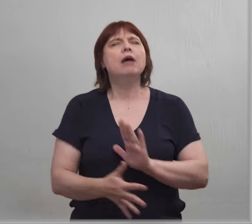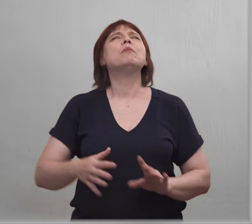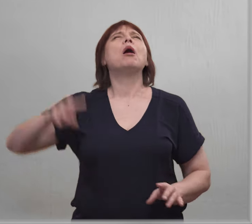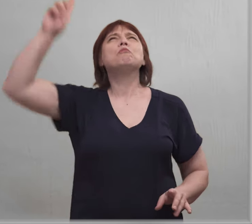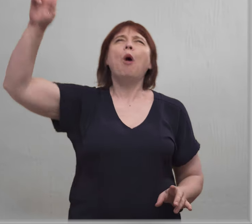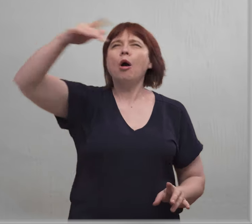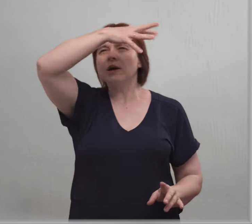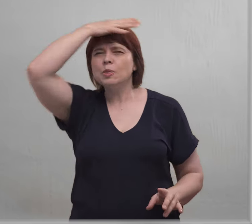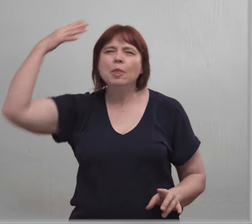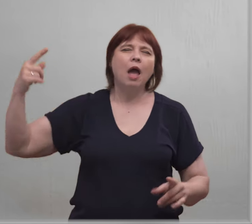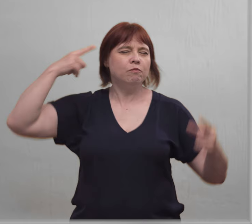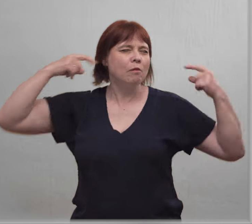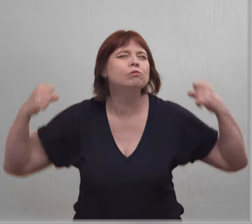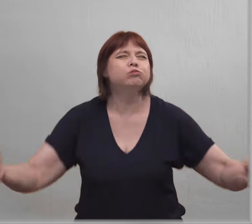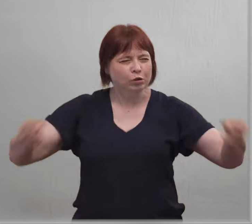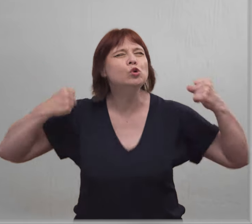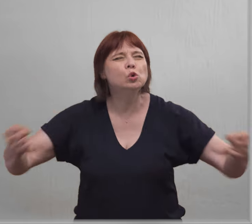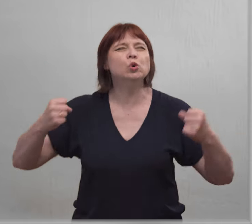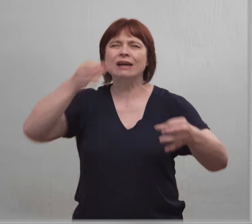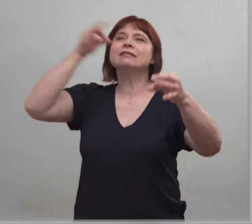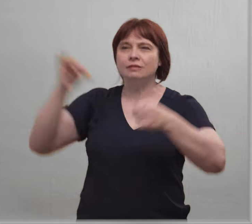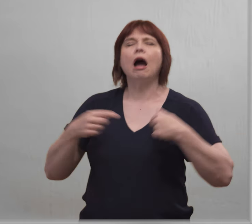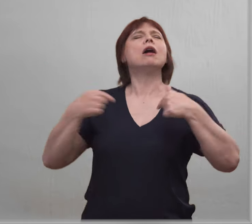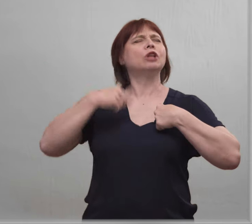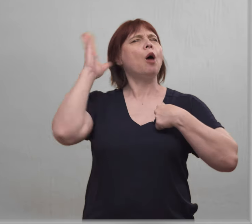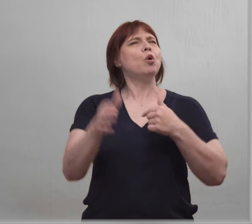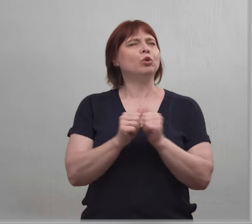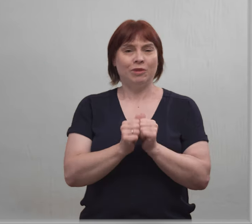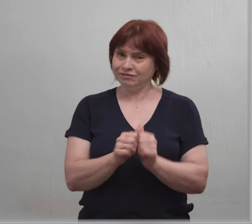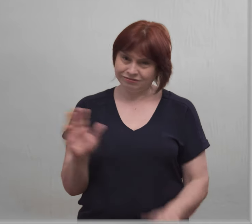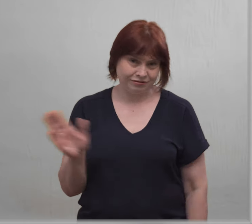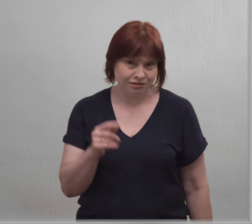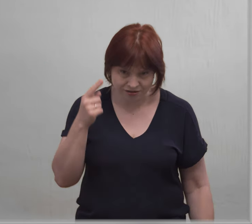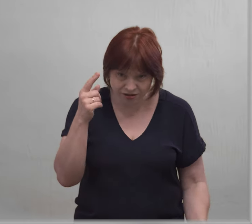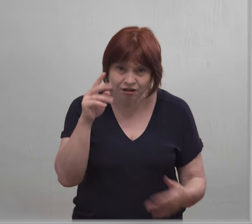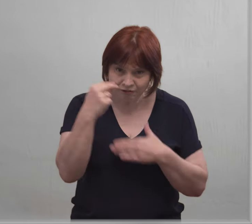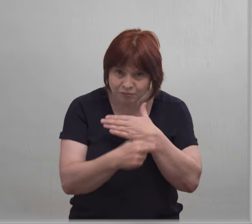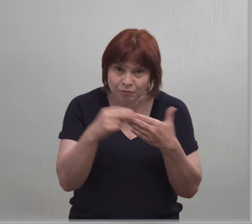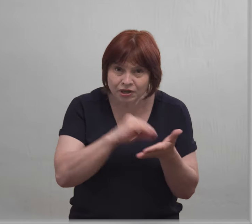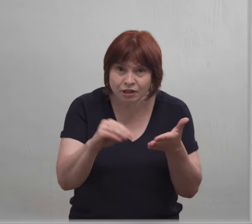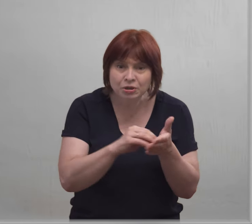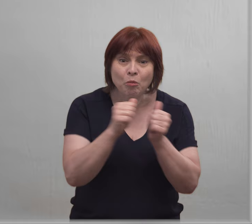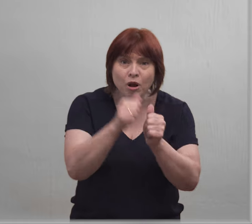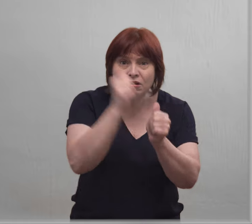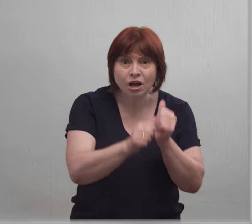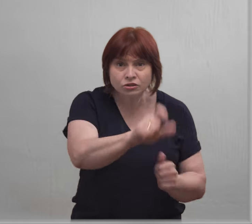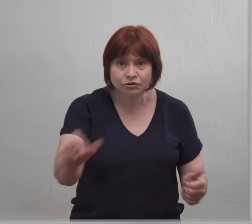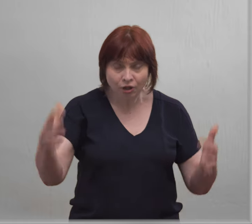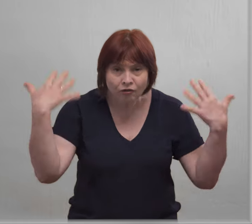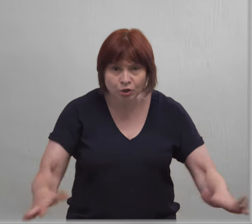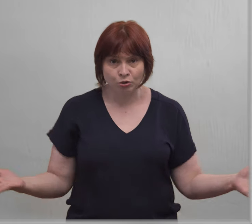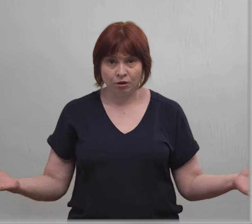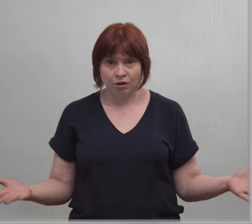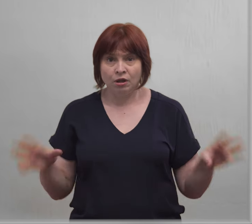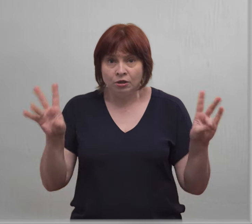неба и узнать, есть ли воля Божья в том, чтобы ты молился. Конечно, есть. Тебе не нужно